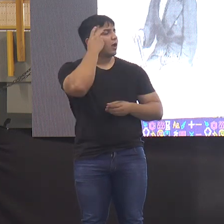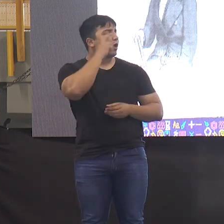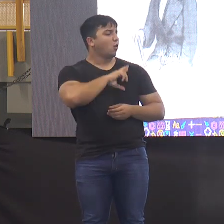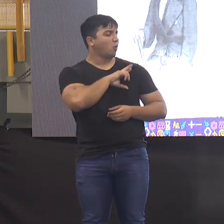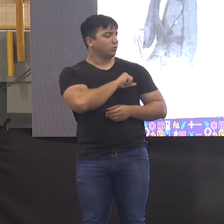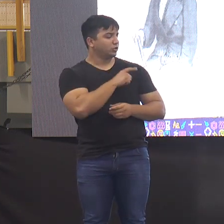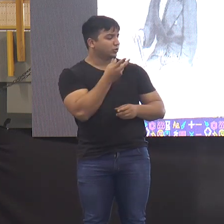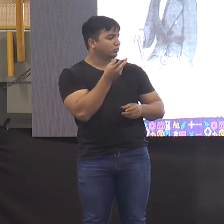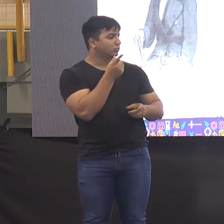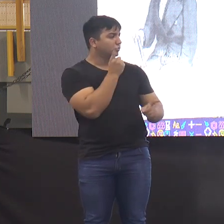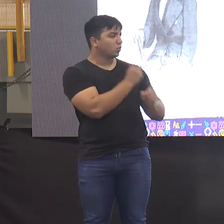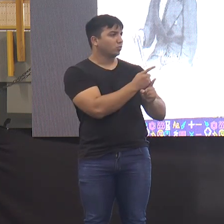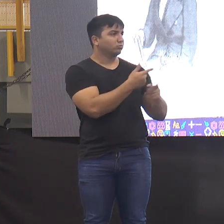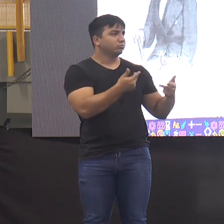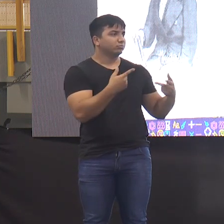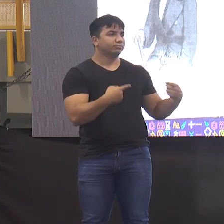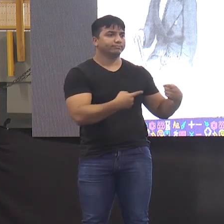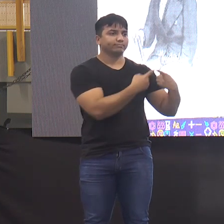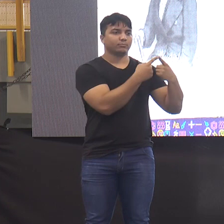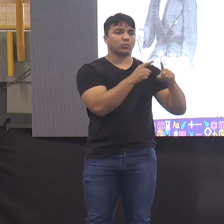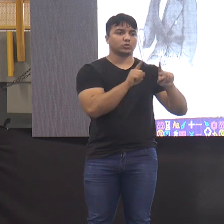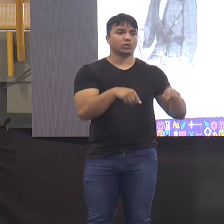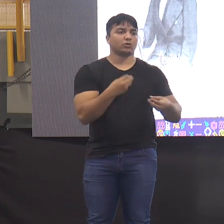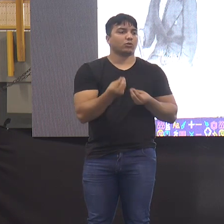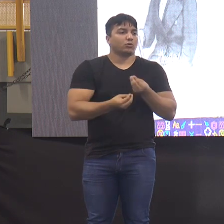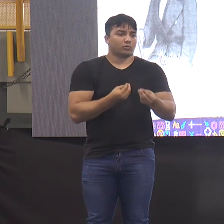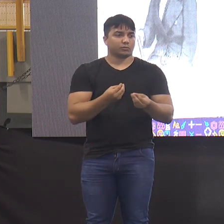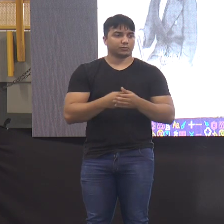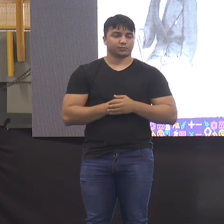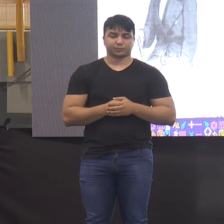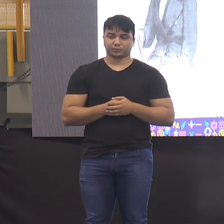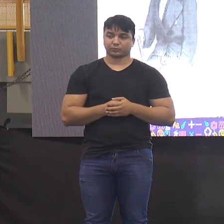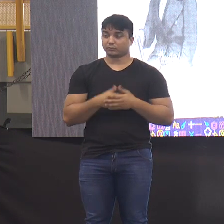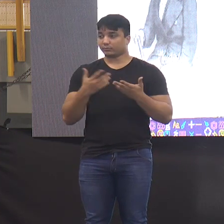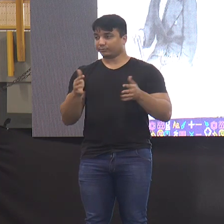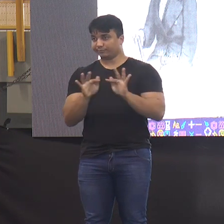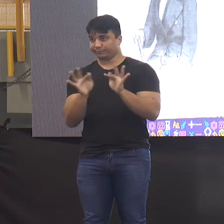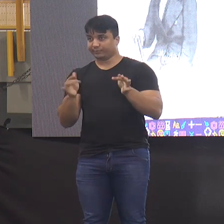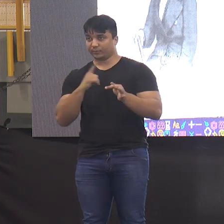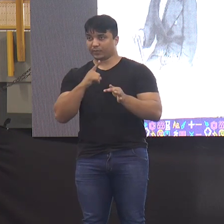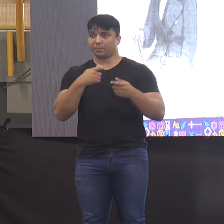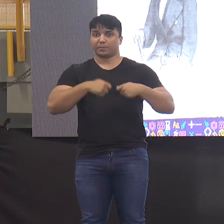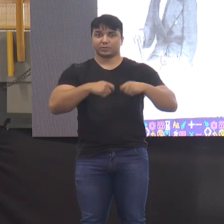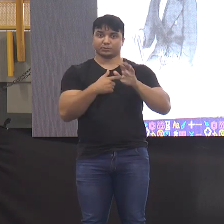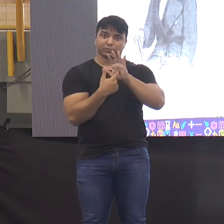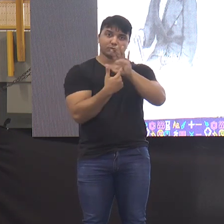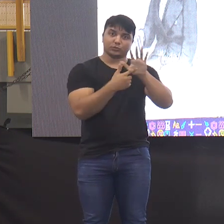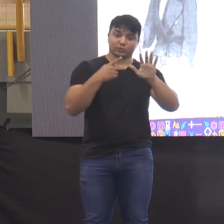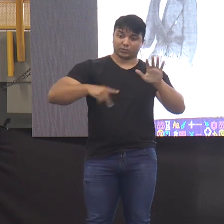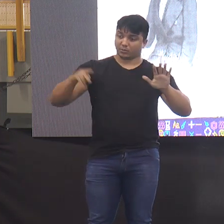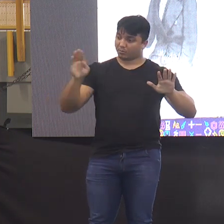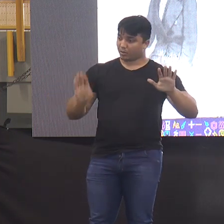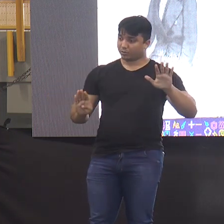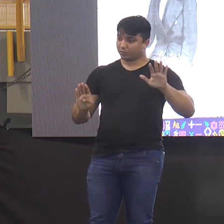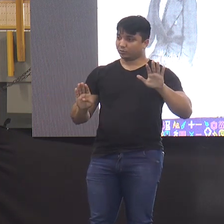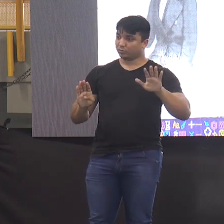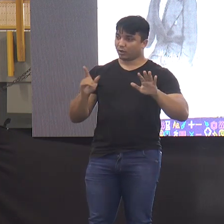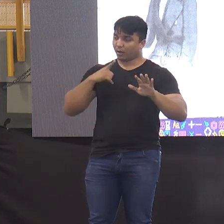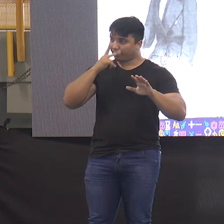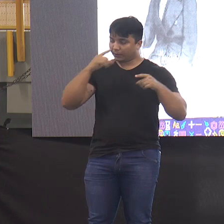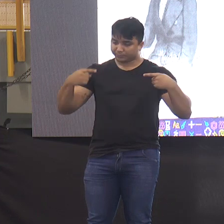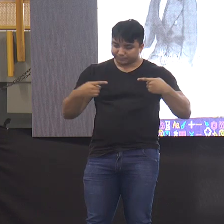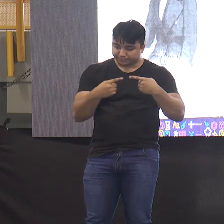procurou empreender esse projeto? Bem, é preciso mostrar o Brasil para o